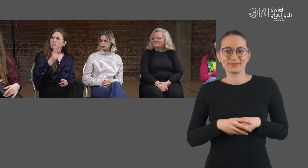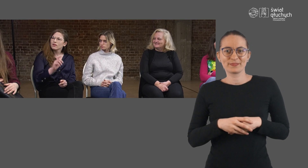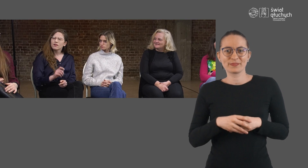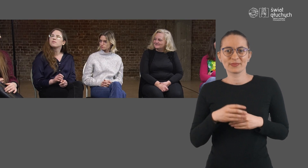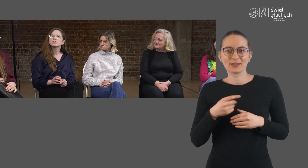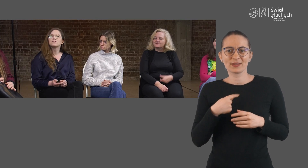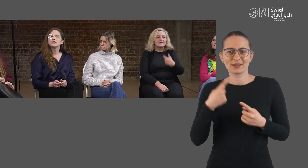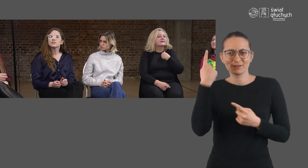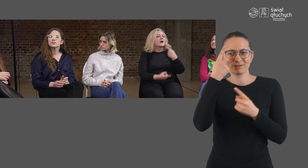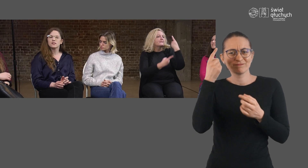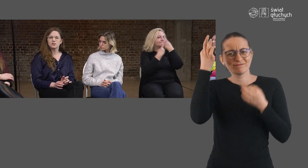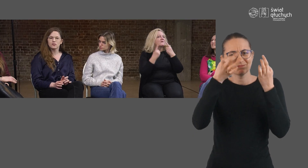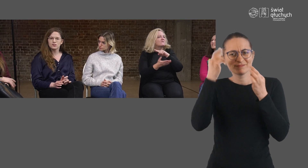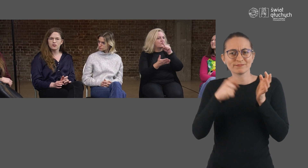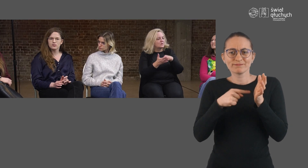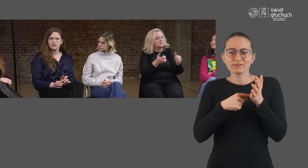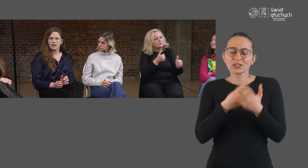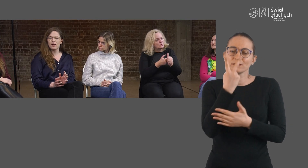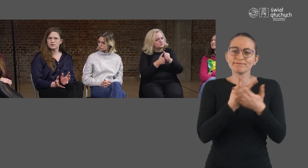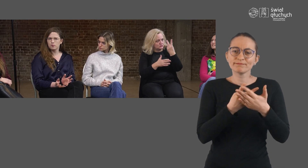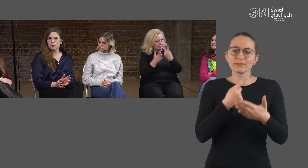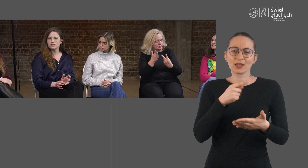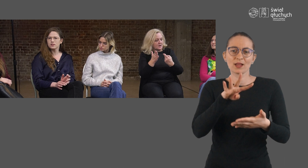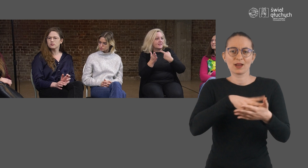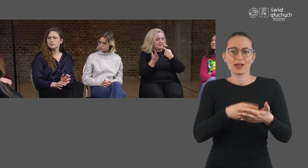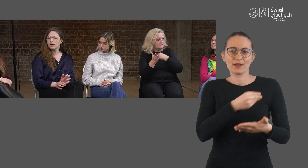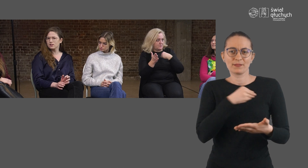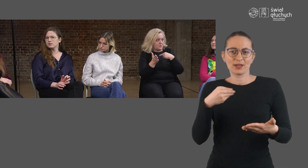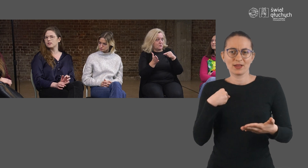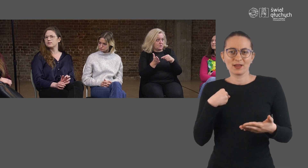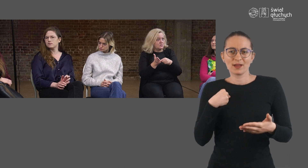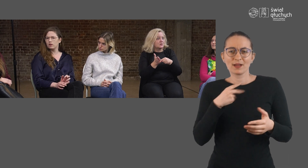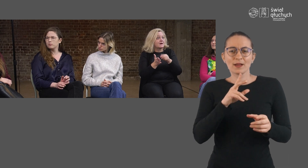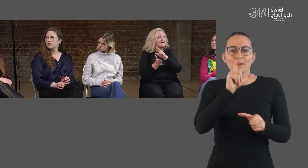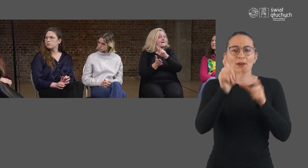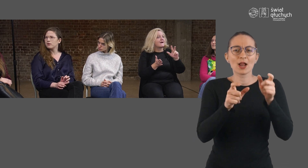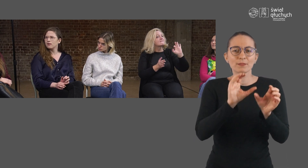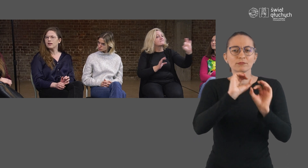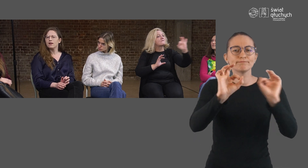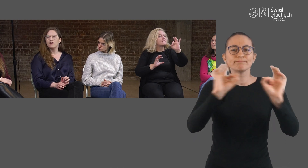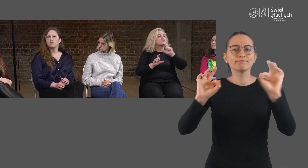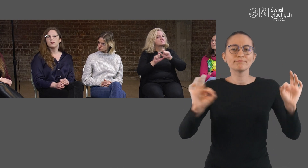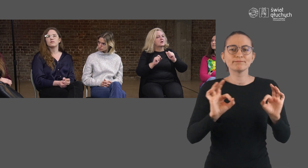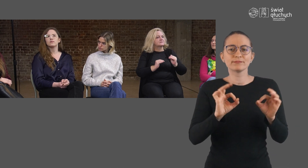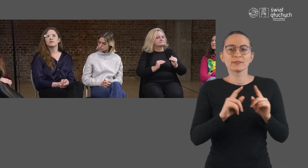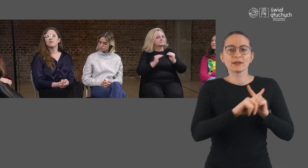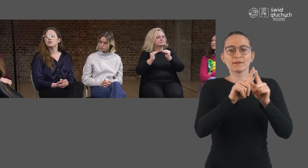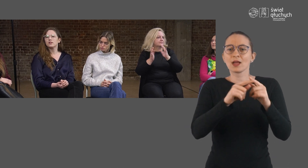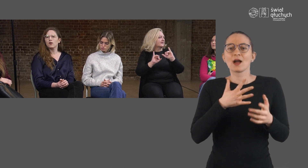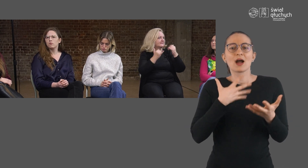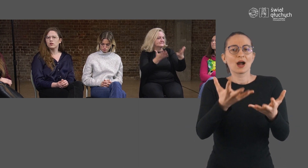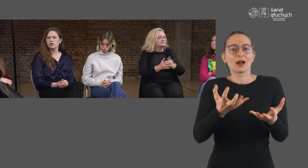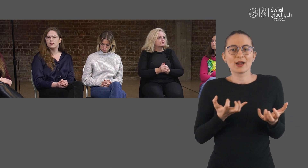Proszę. Ja myślę właśnie, że jeśli chodzi o czytanie język polski, to żeby każdy szedł w swoim tempie, bo nie